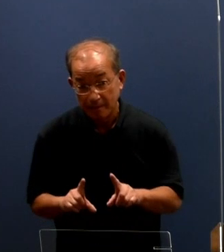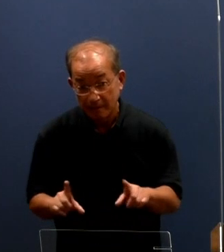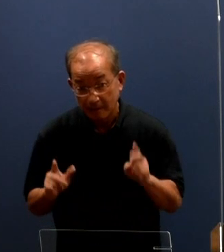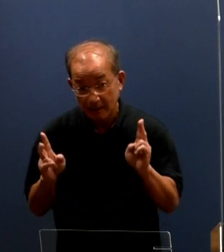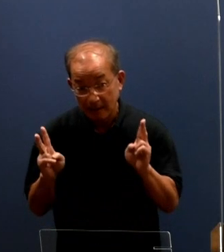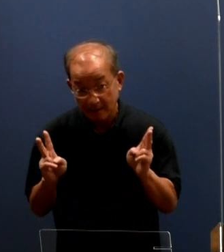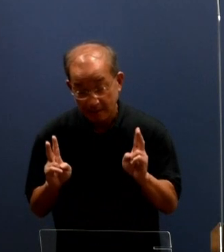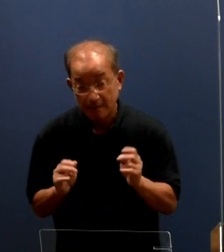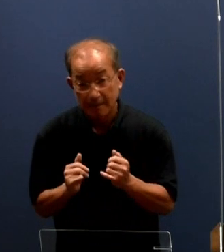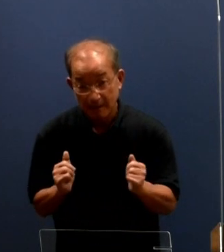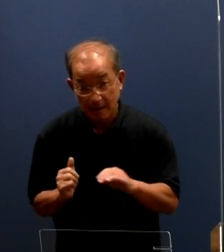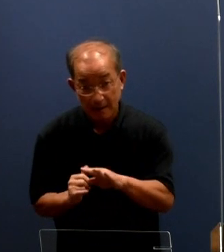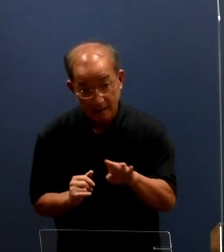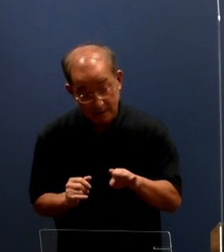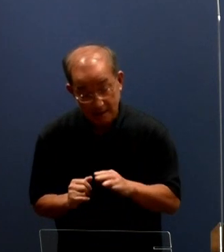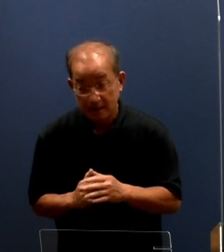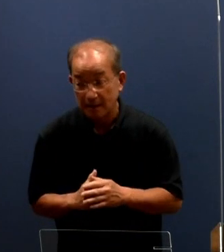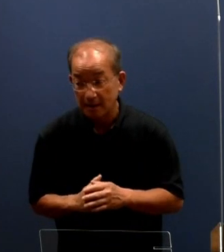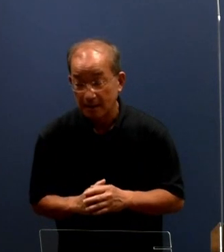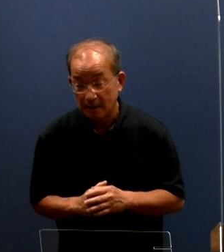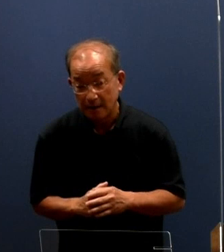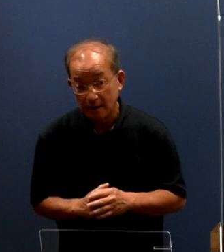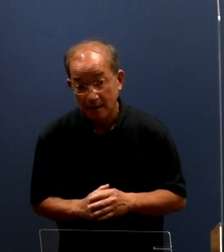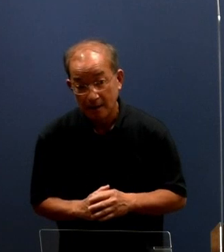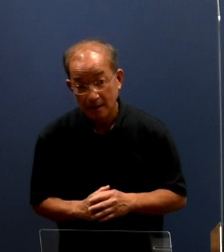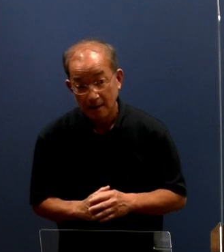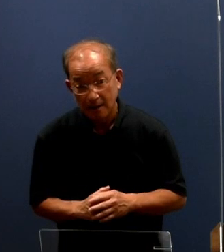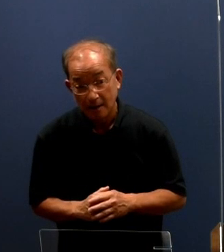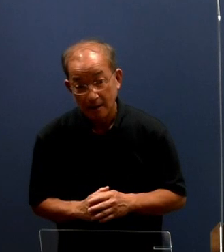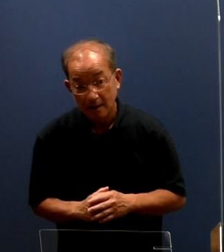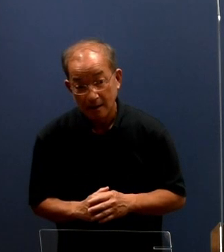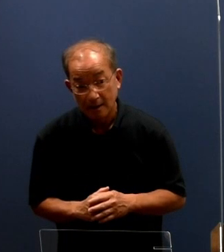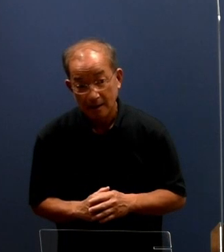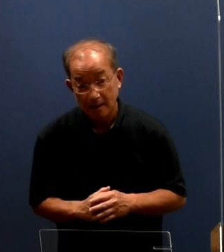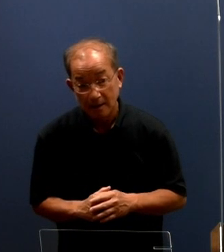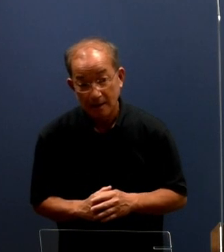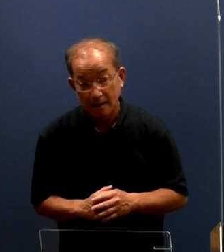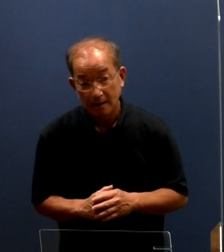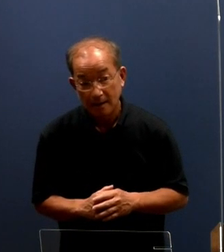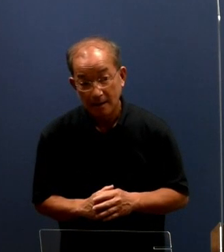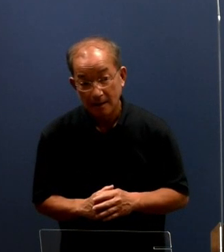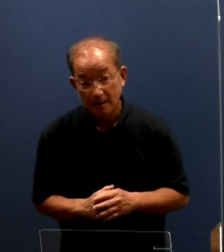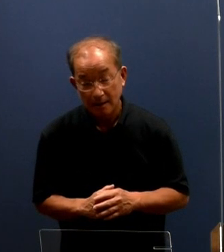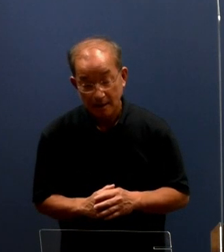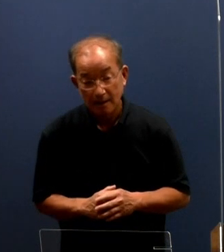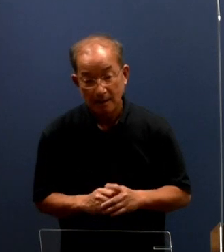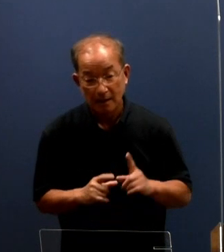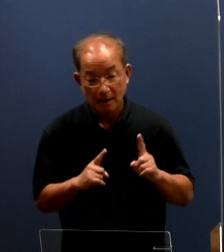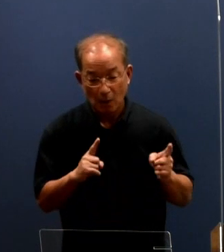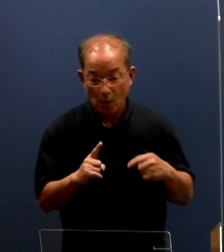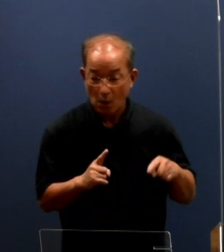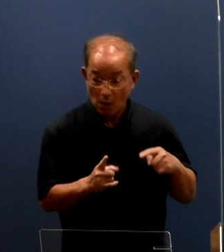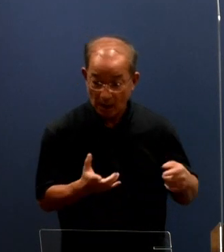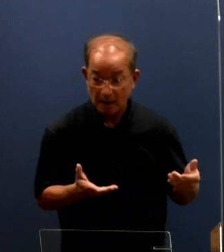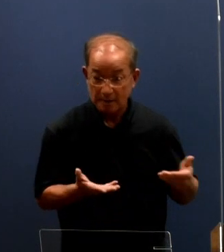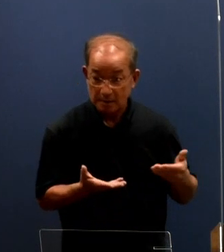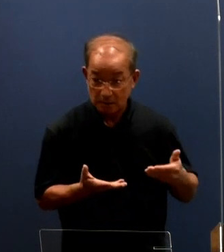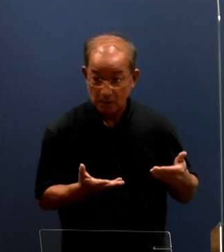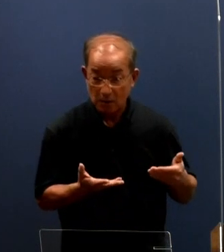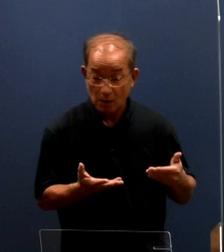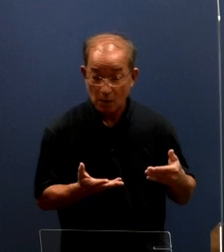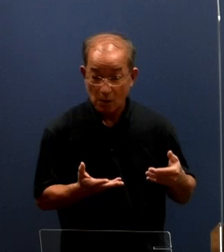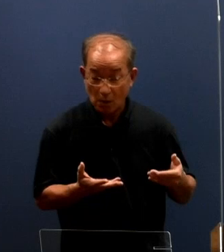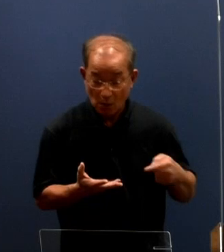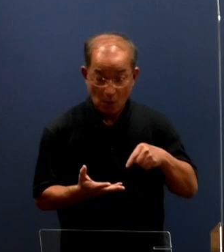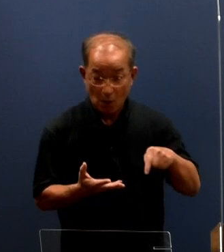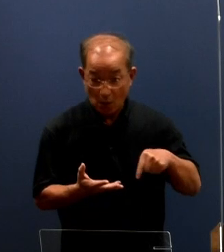公共今あの自治体がやっている事業を民間に移譲する、民間でやってもらうっていうことなんですけども